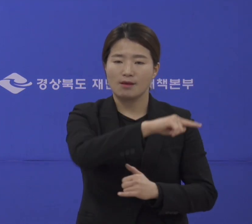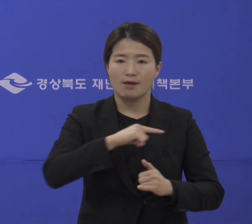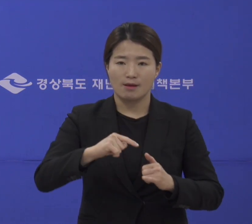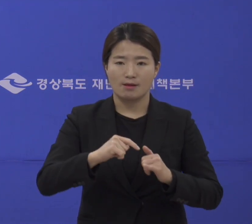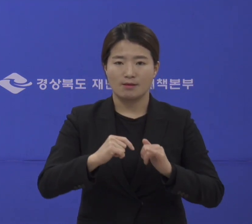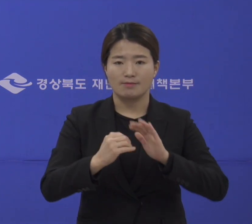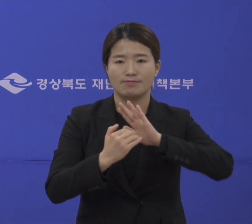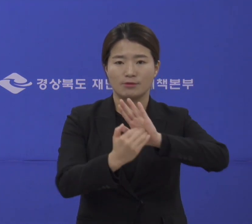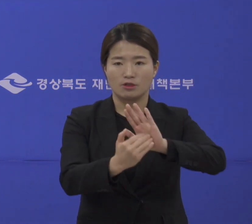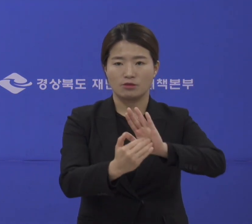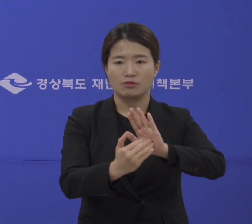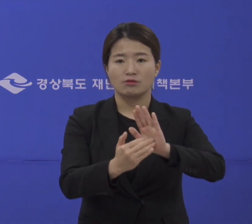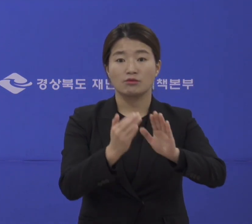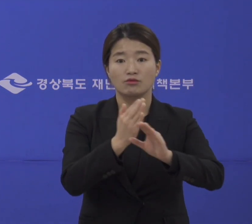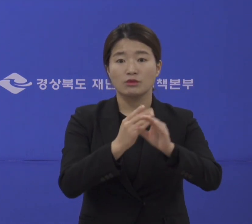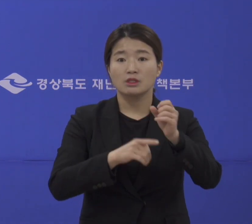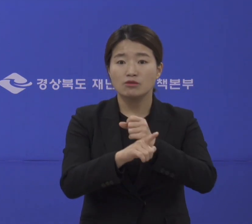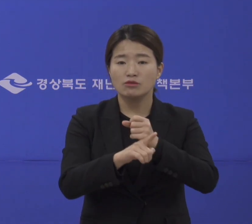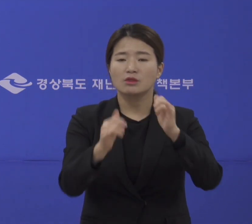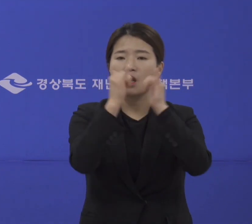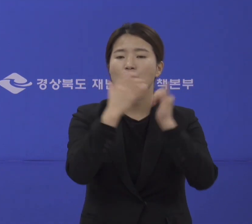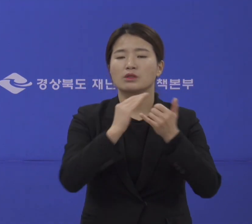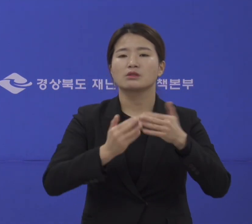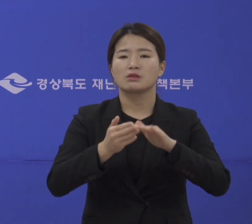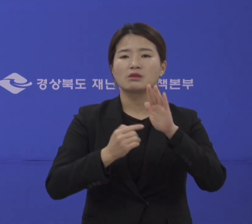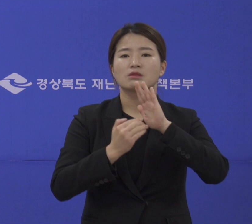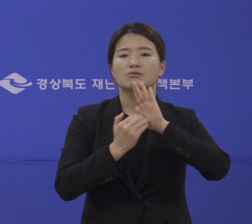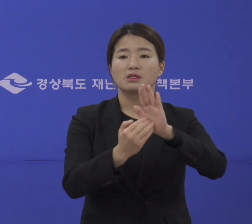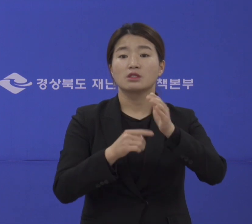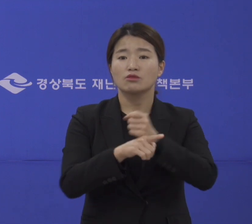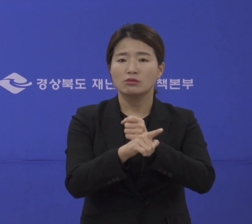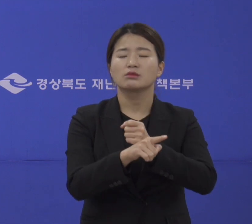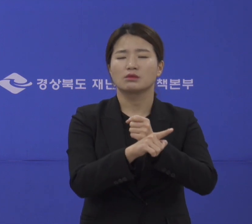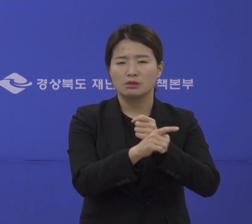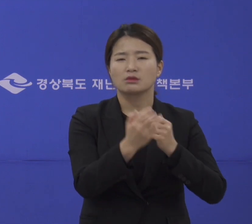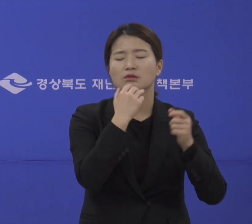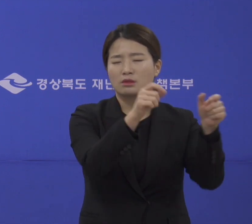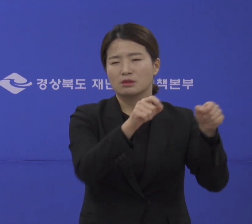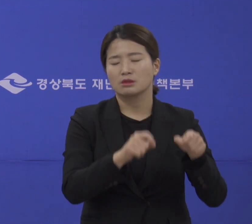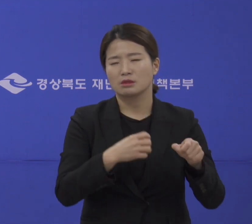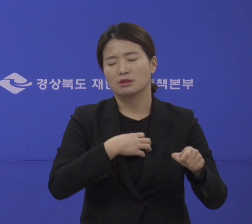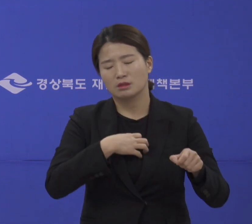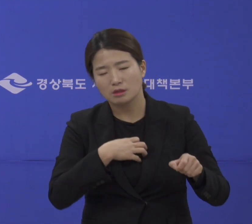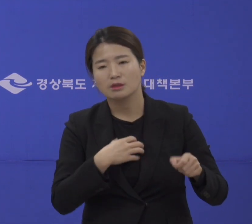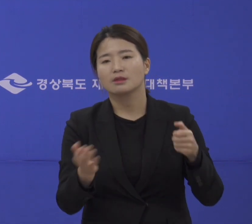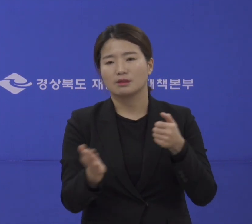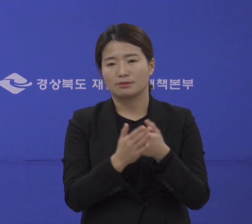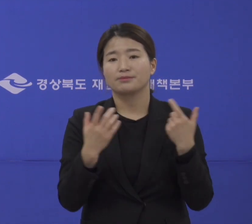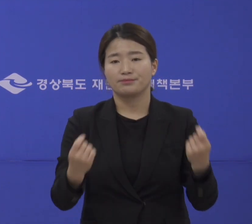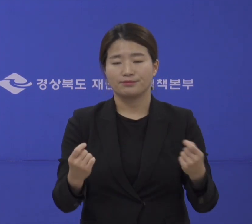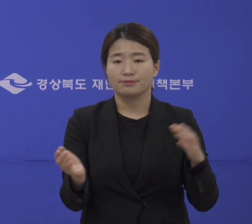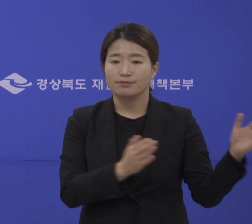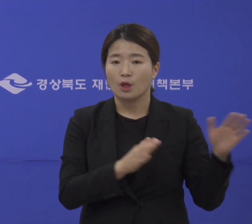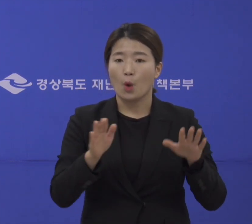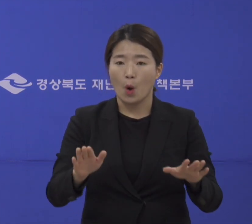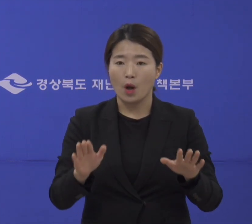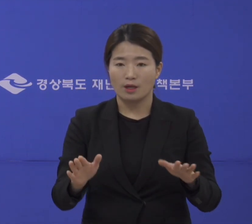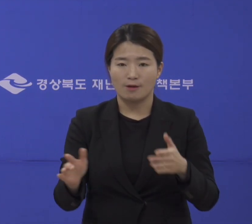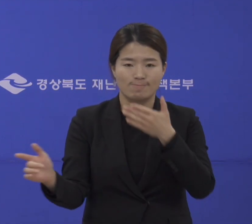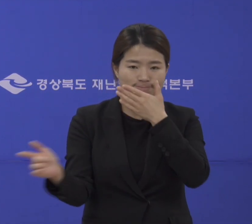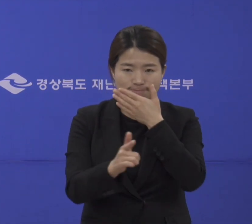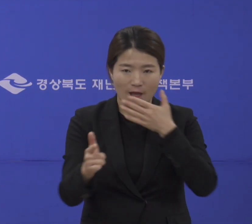있는 이유 중에 하나입니다. 오늘 경북도는 일제 방역의 날을 맞아 민간군 합동